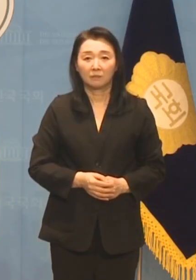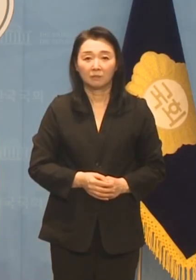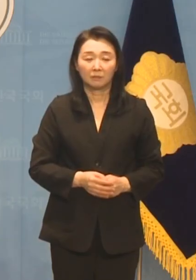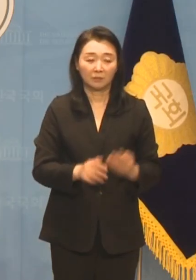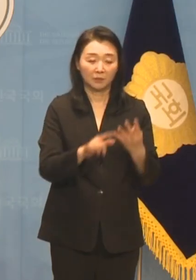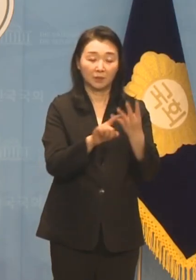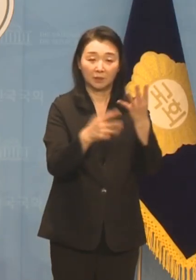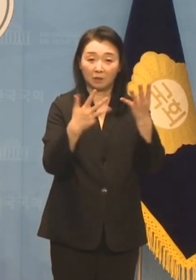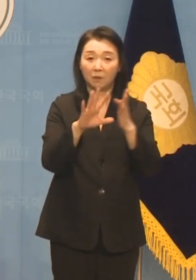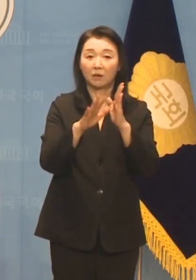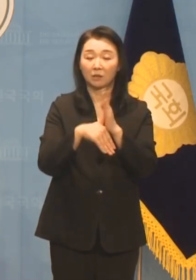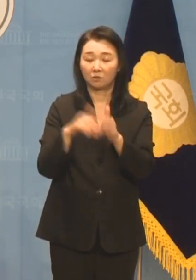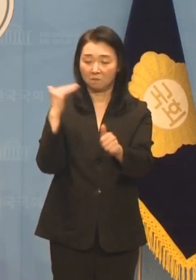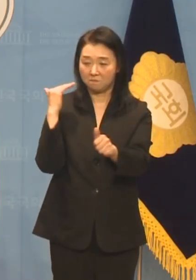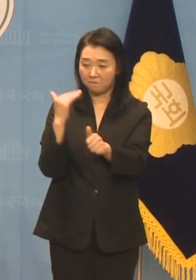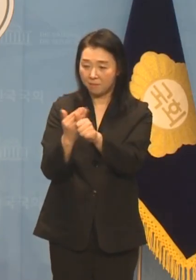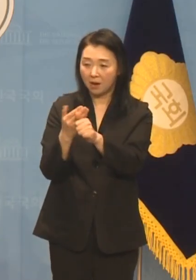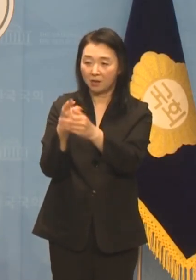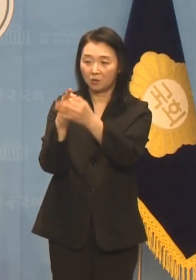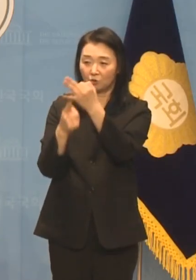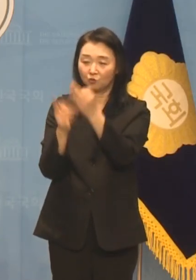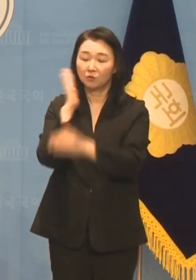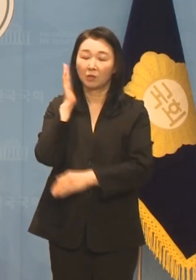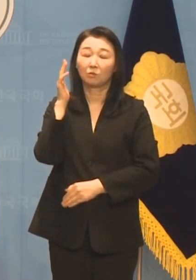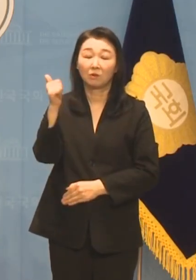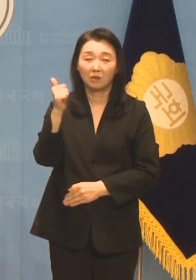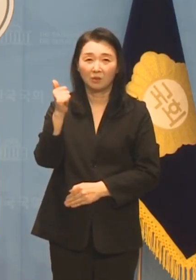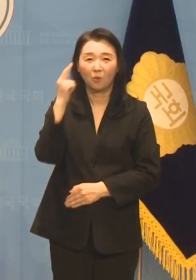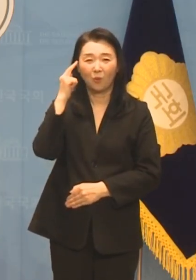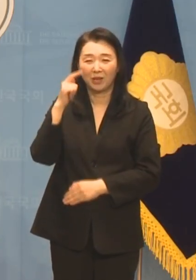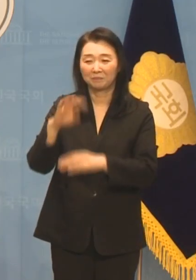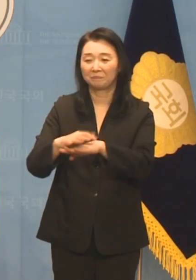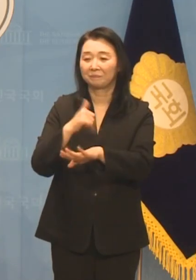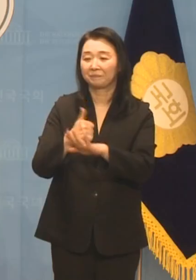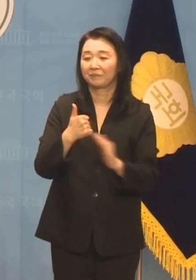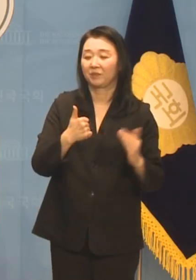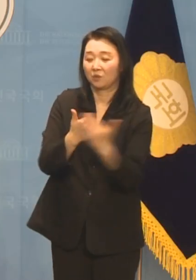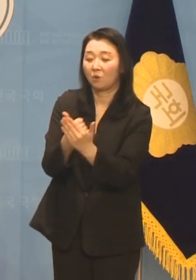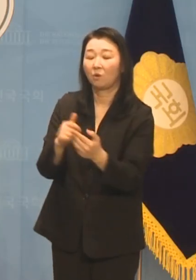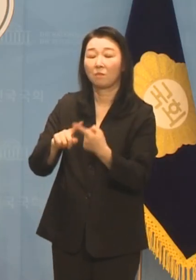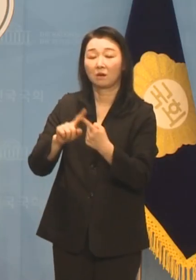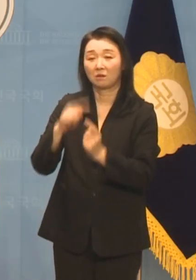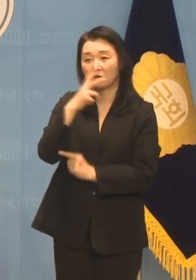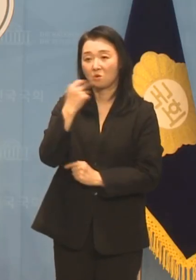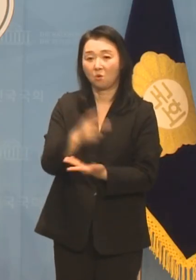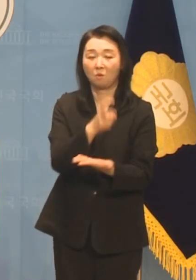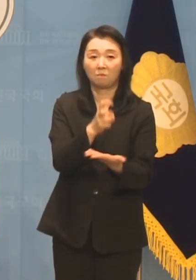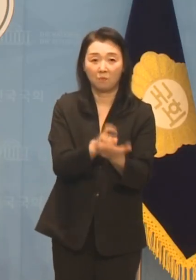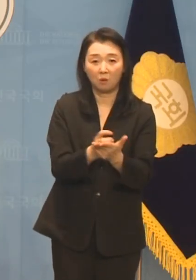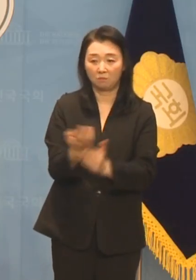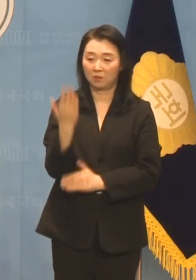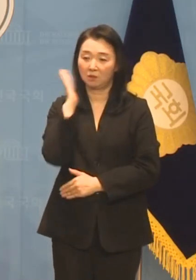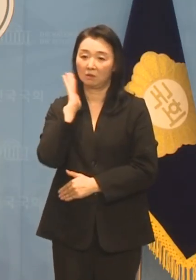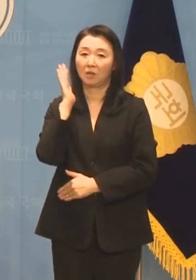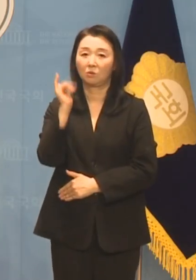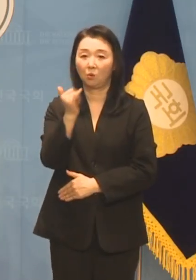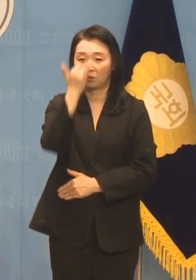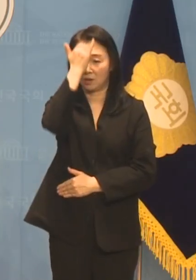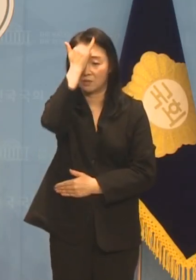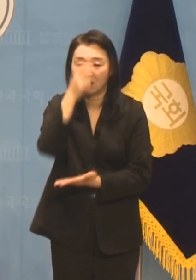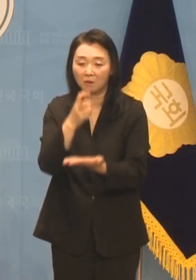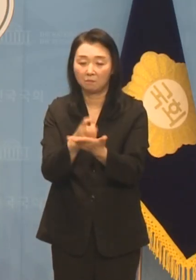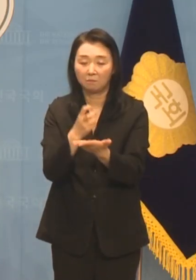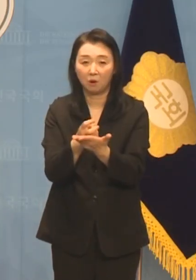8일에도 파면된 대통령에 대한 항제 경호를 막는 대통령 경호법과 전직 대통령 애우법 개정안을 발의한